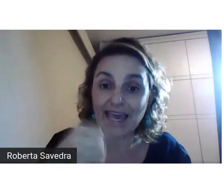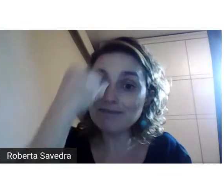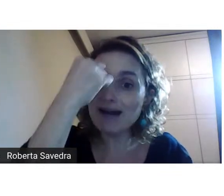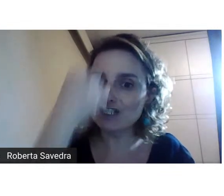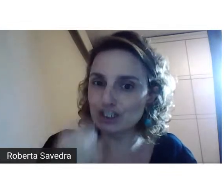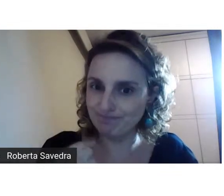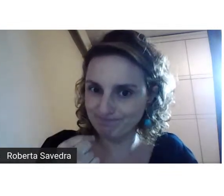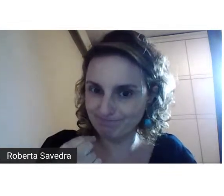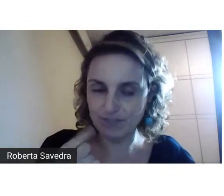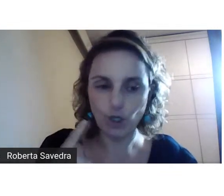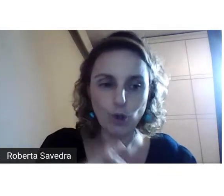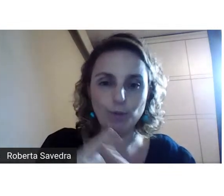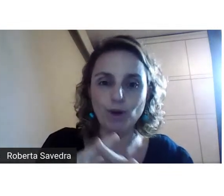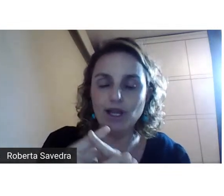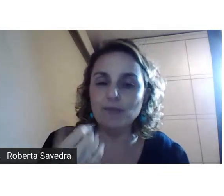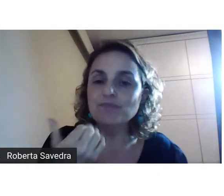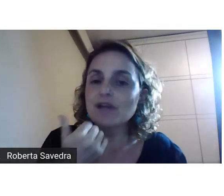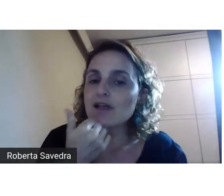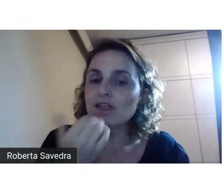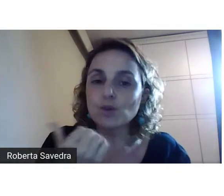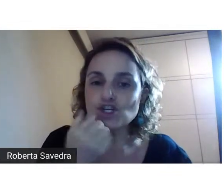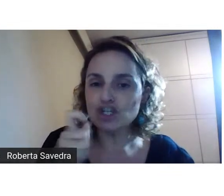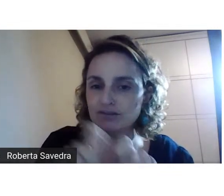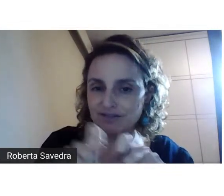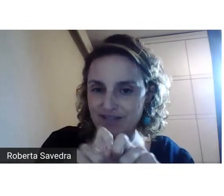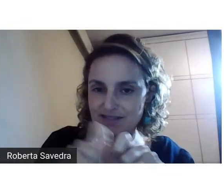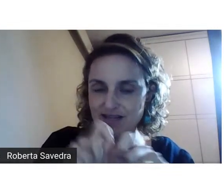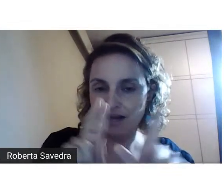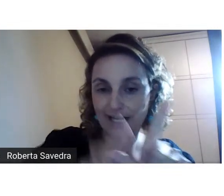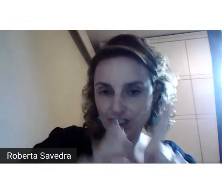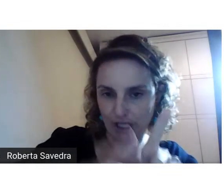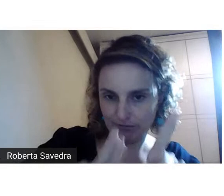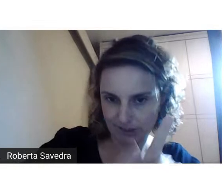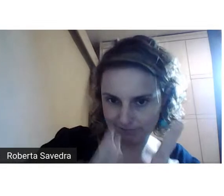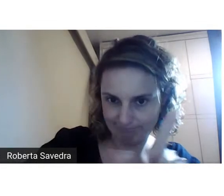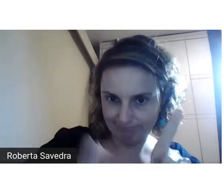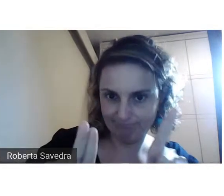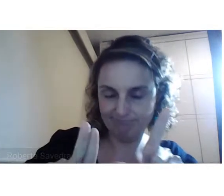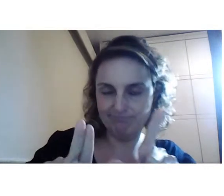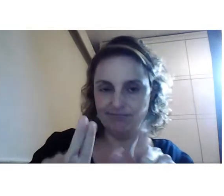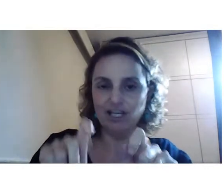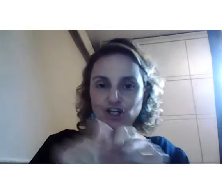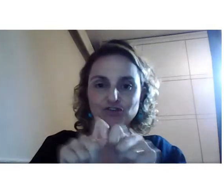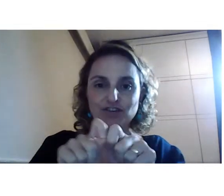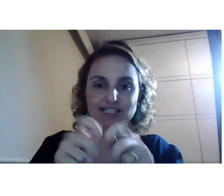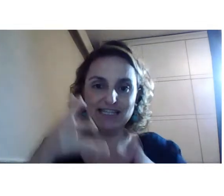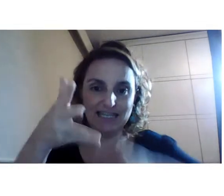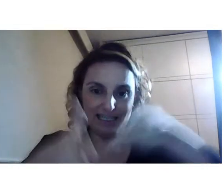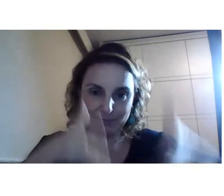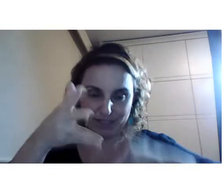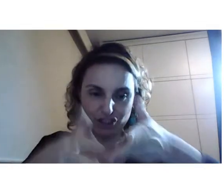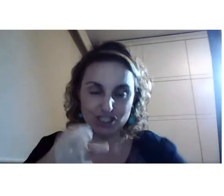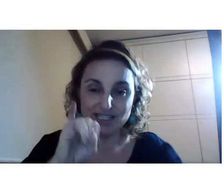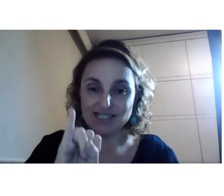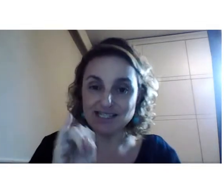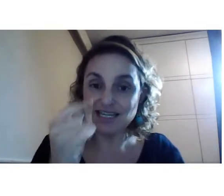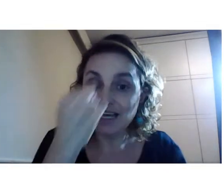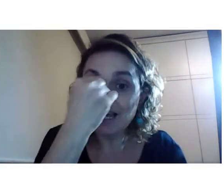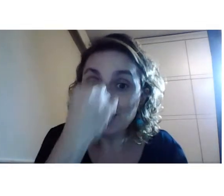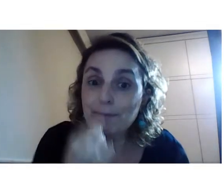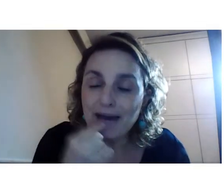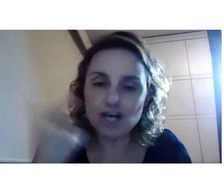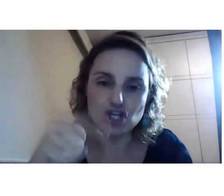essas as questões da tecnologia do uso das imagens é 13 não adianta apenas